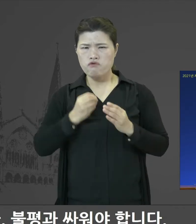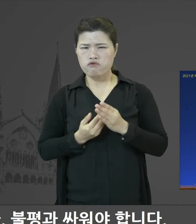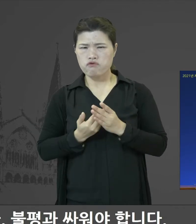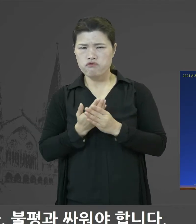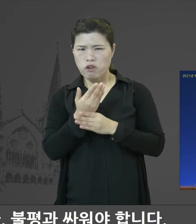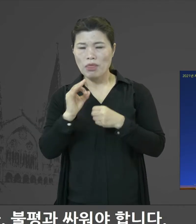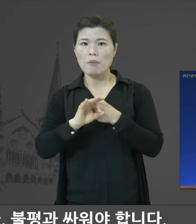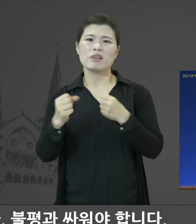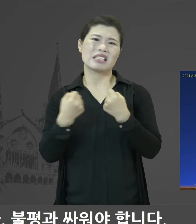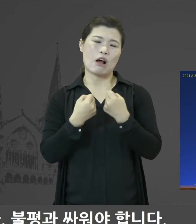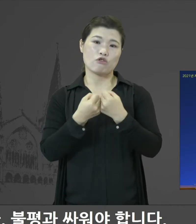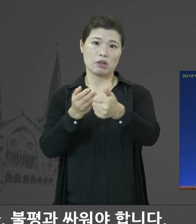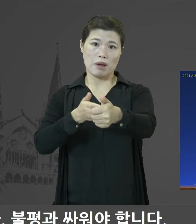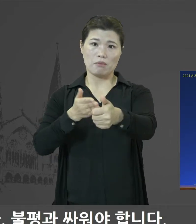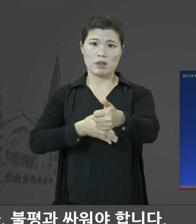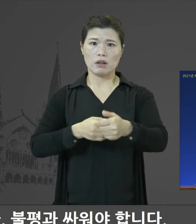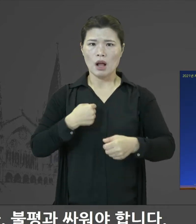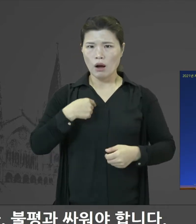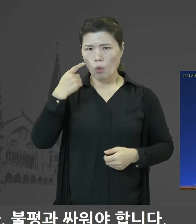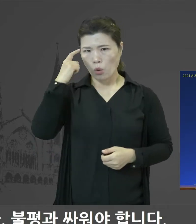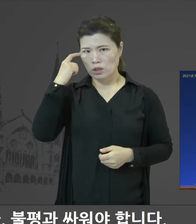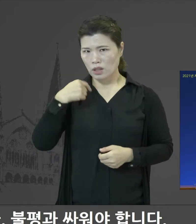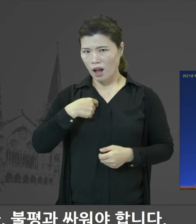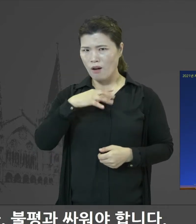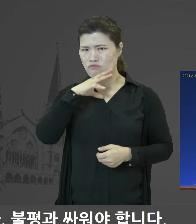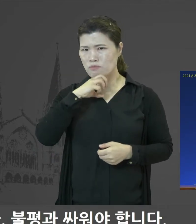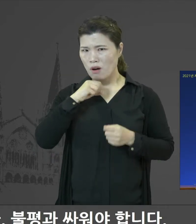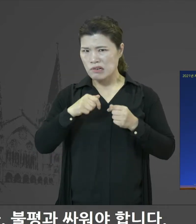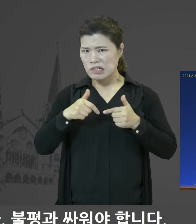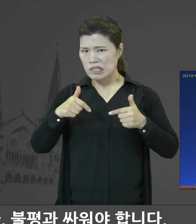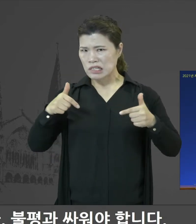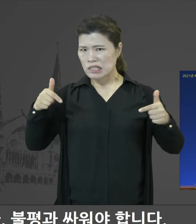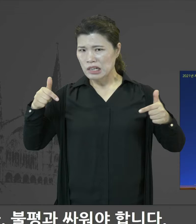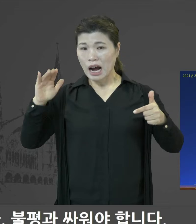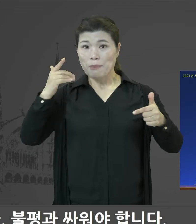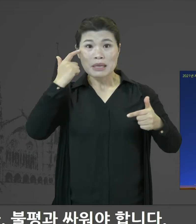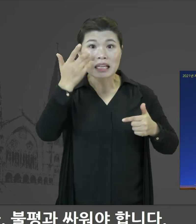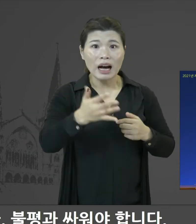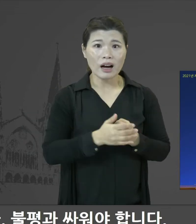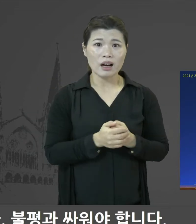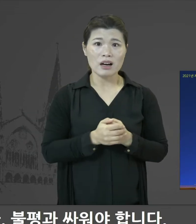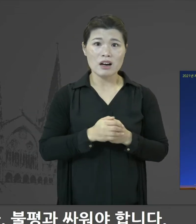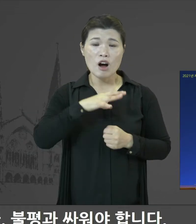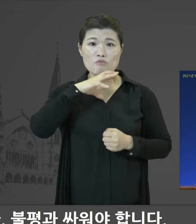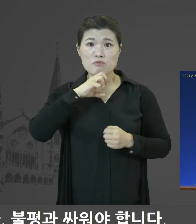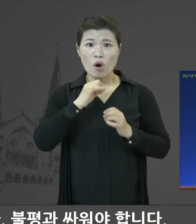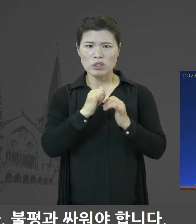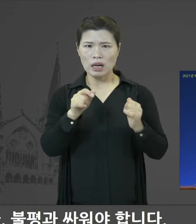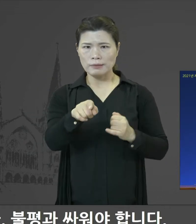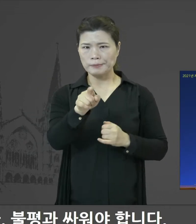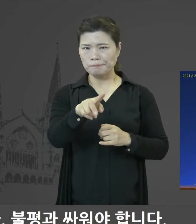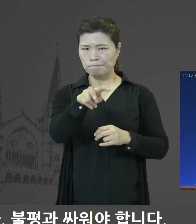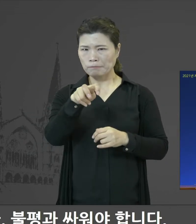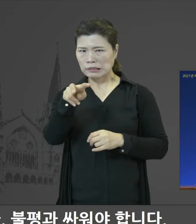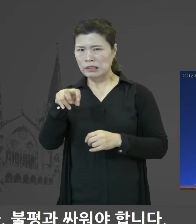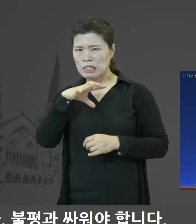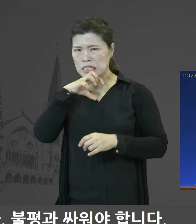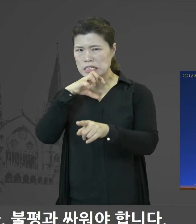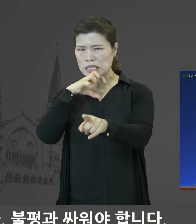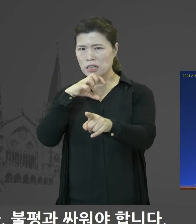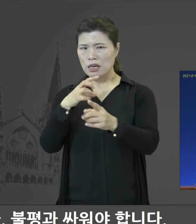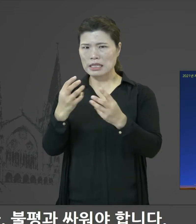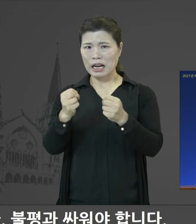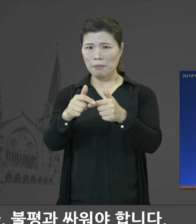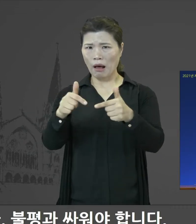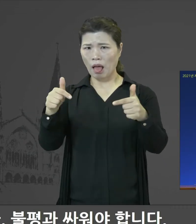불평의 양이 조금 많아지신 건 아닙니까? 불평의 대상이 늘어난 거 아닙니까? 불평하는 시간이